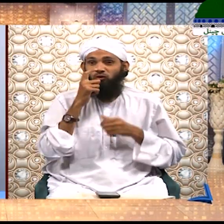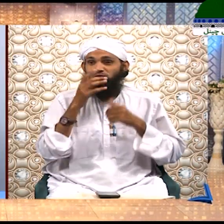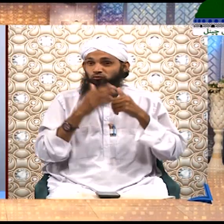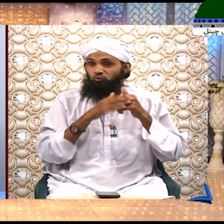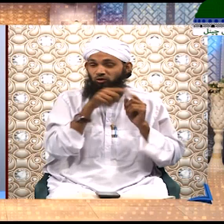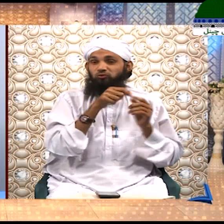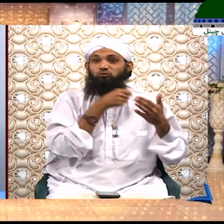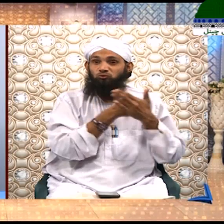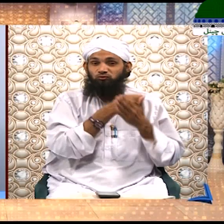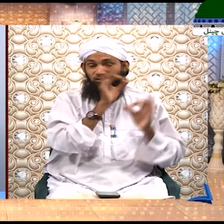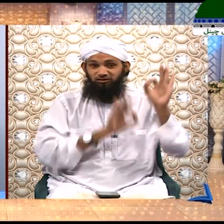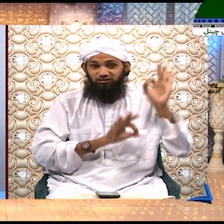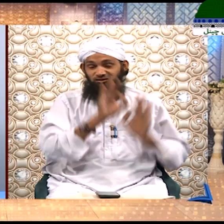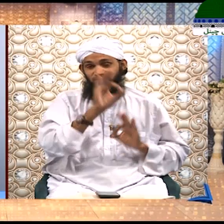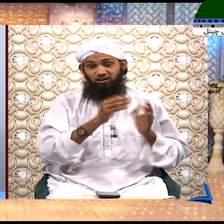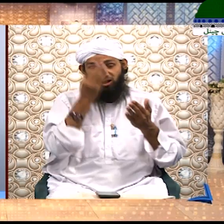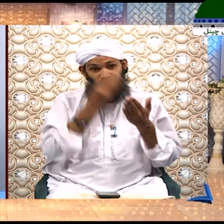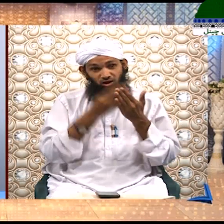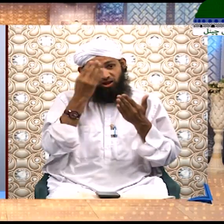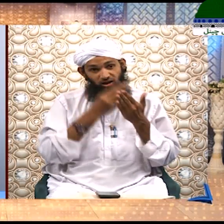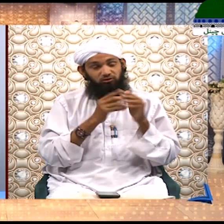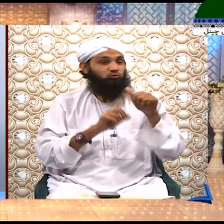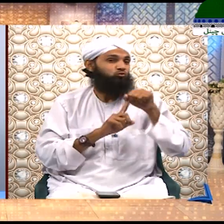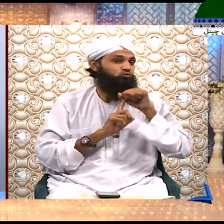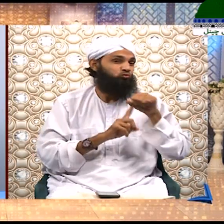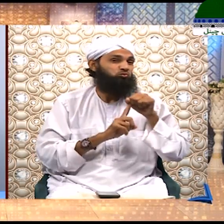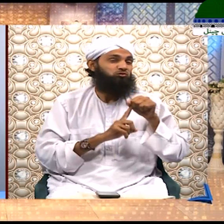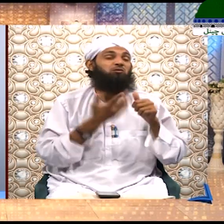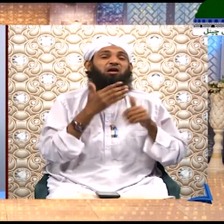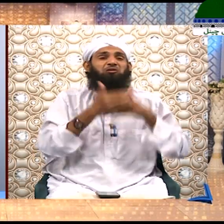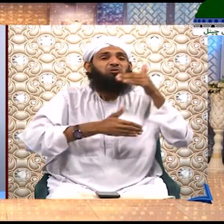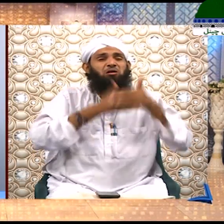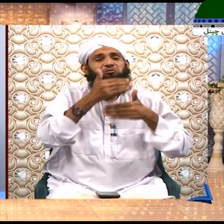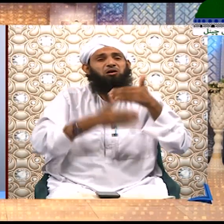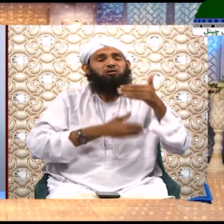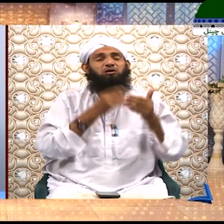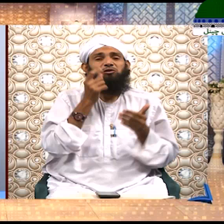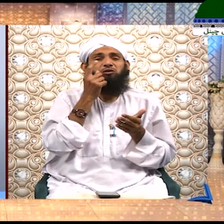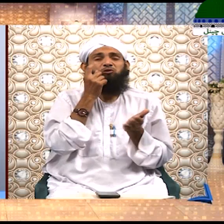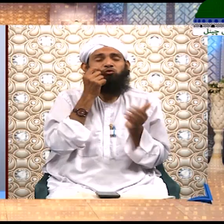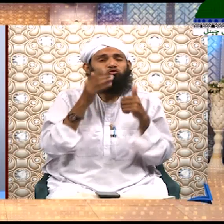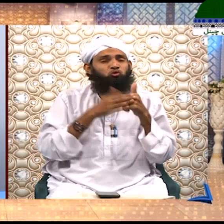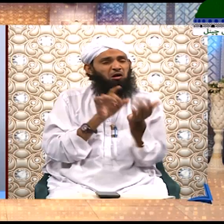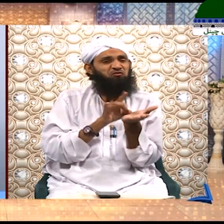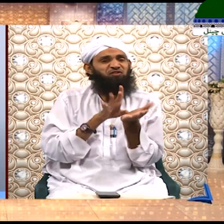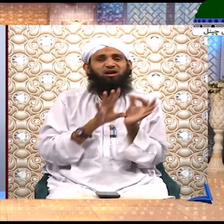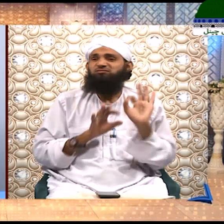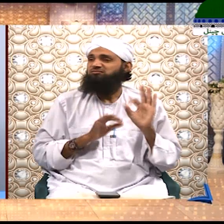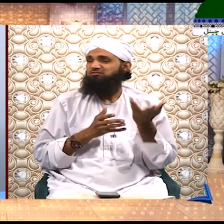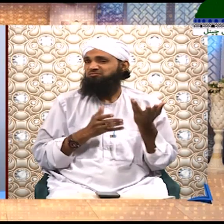بچنا چاہیے کہ مسلسل اس قسم کی باتیں شوہر کے دل میں نفرت و عداوت کا طوفان برپا کر دیتی ہیں، اور اگر خدا نخواستہ